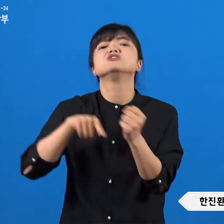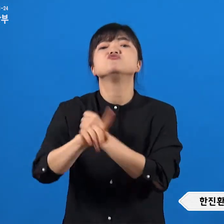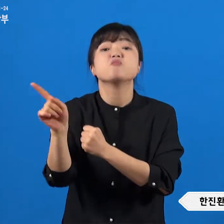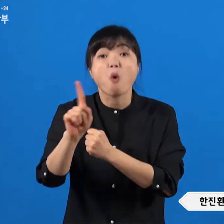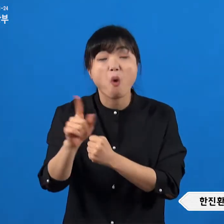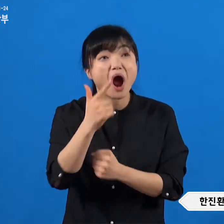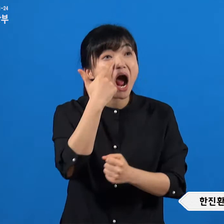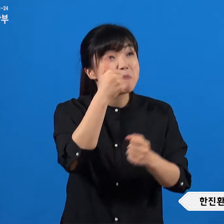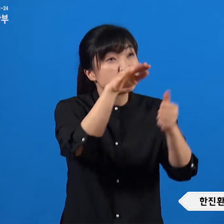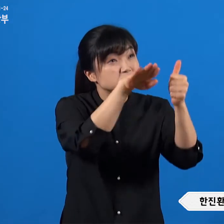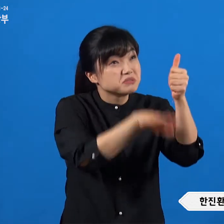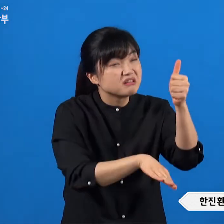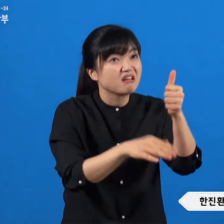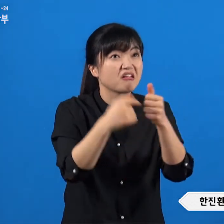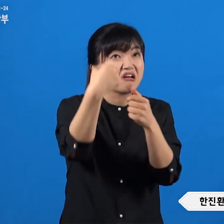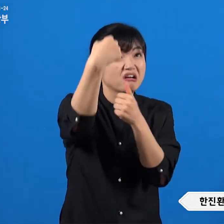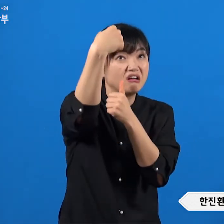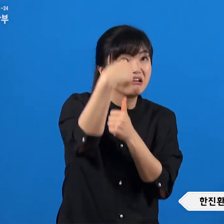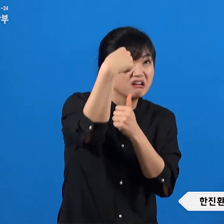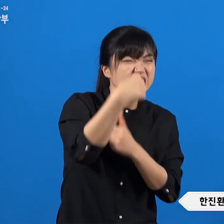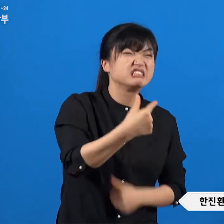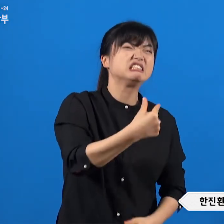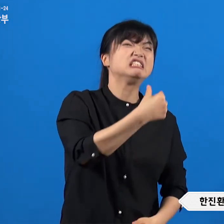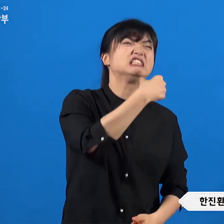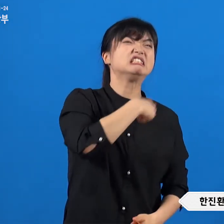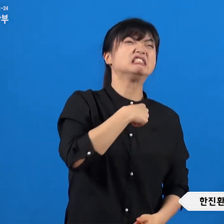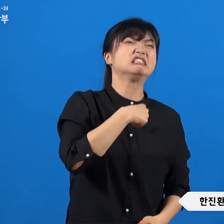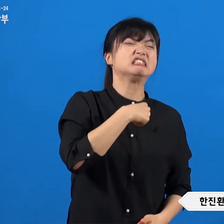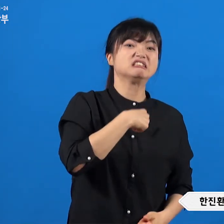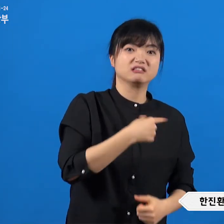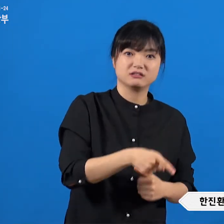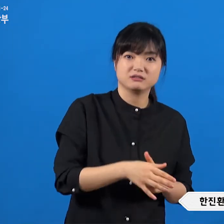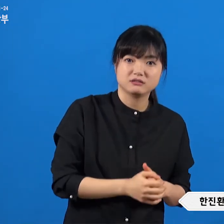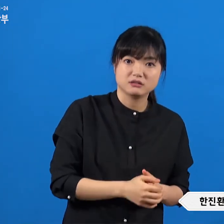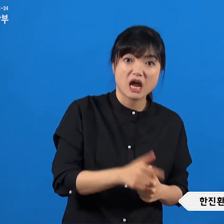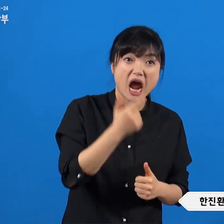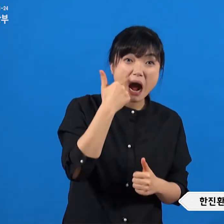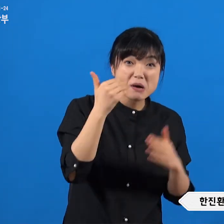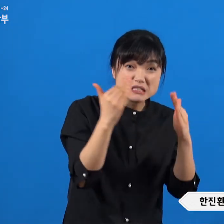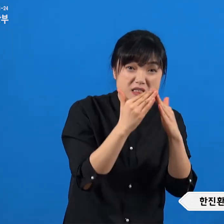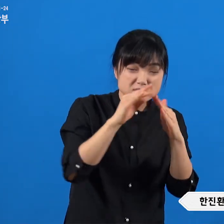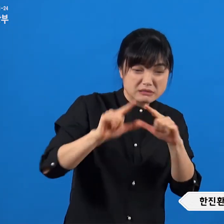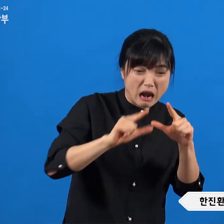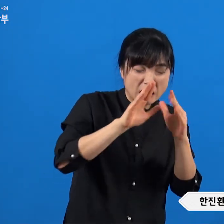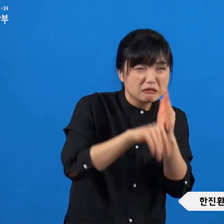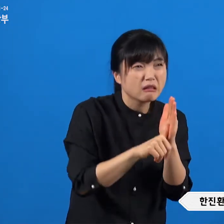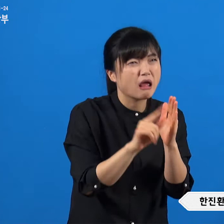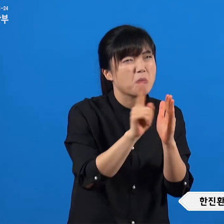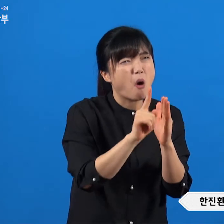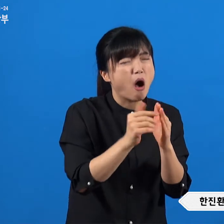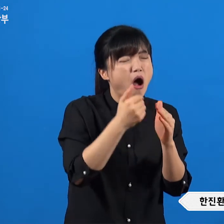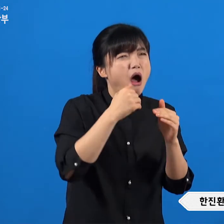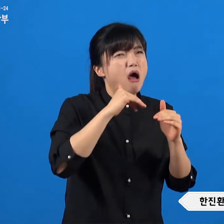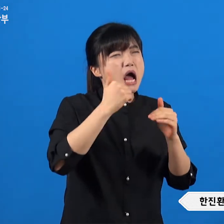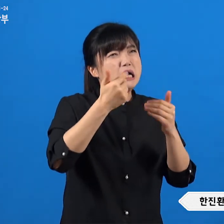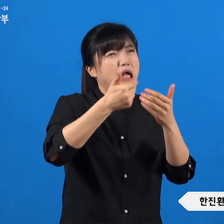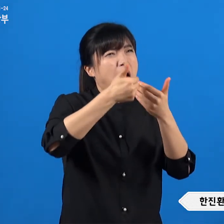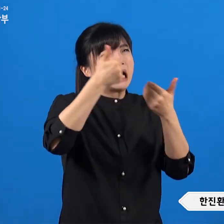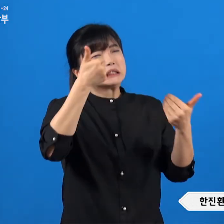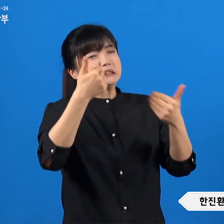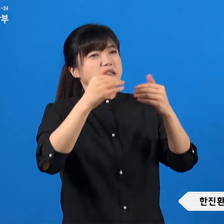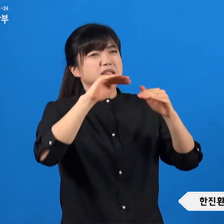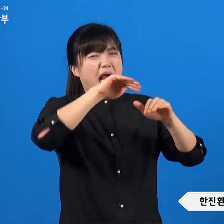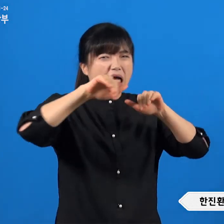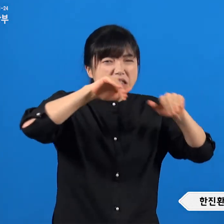아버지 밑에서 속박받는 것이 싫다는 거지요. 아버지 집에 살면서 이것저것 간섭 당하고 사는 게